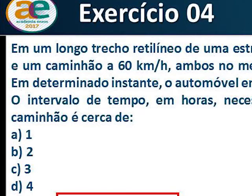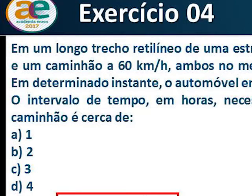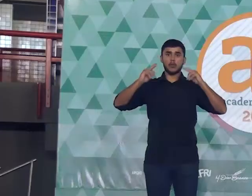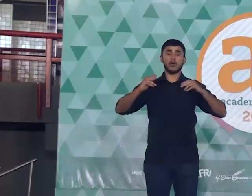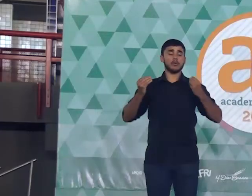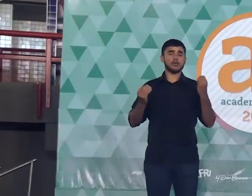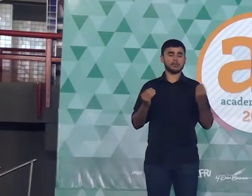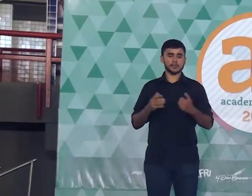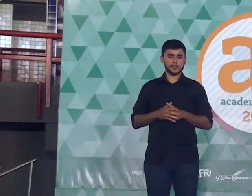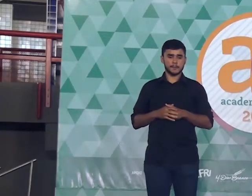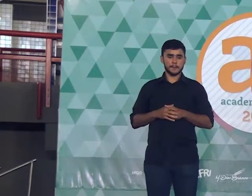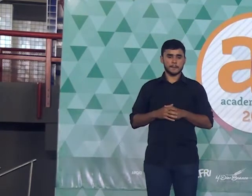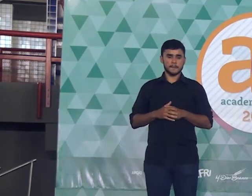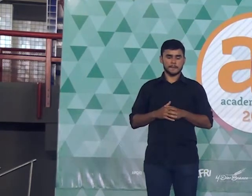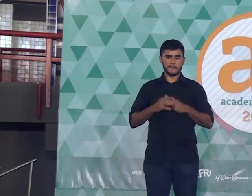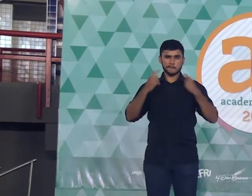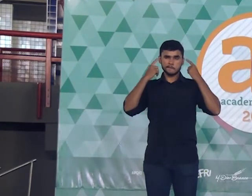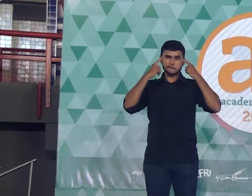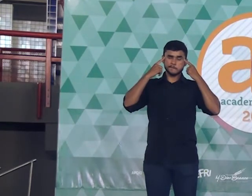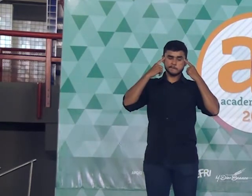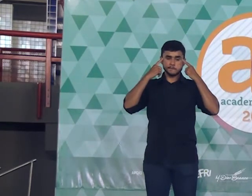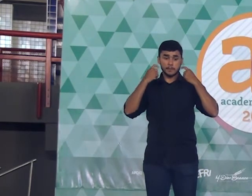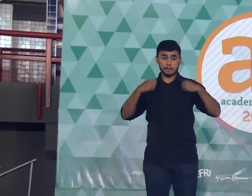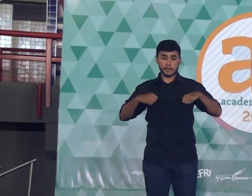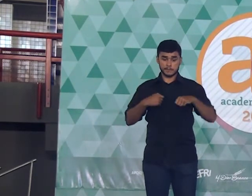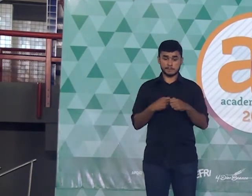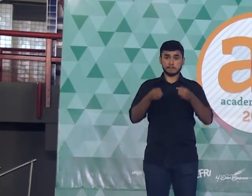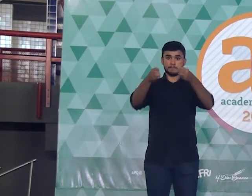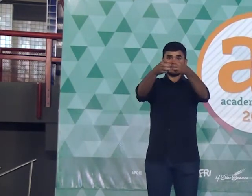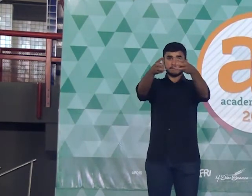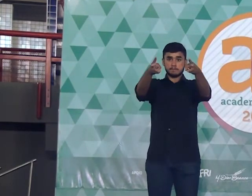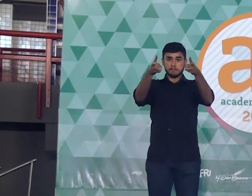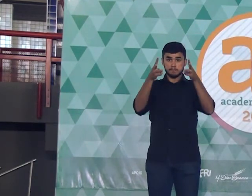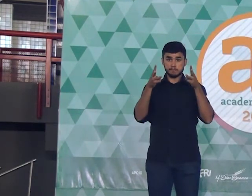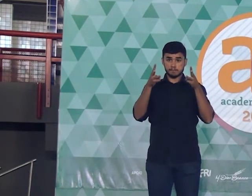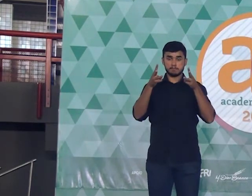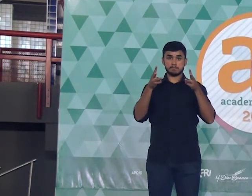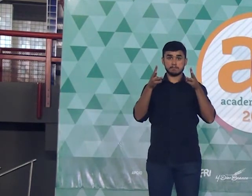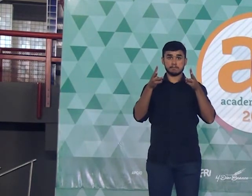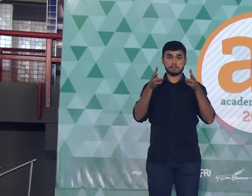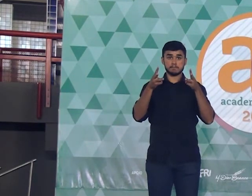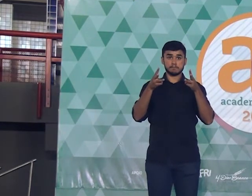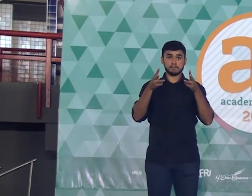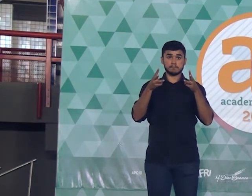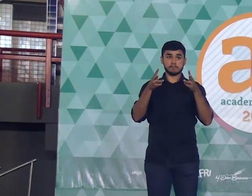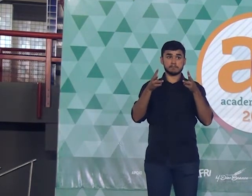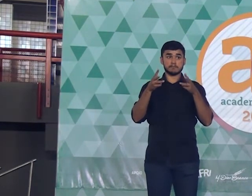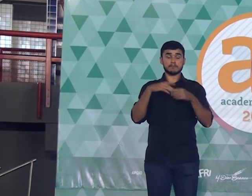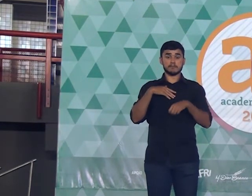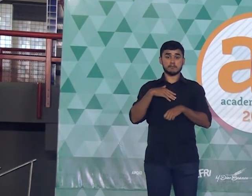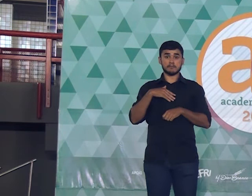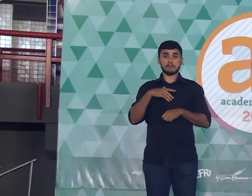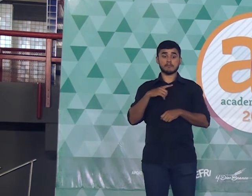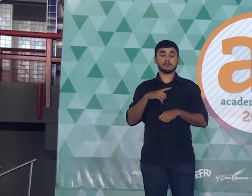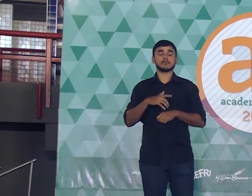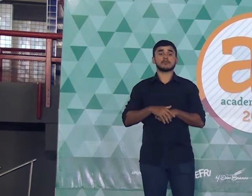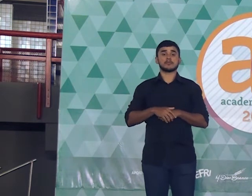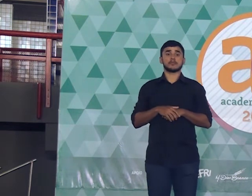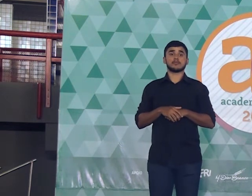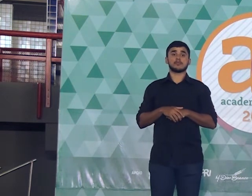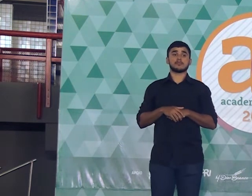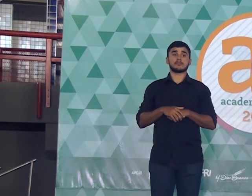Mentalmente, imagina essa situação. Você tem um caminhão andando à frente e você tem, por favor,